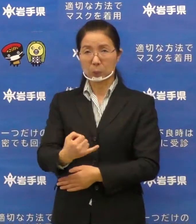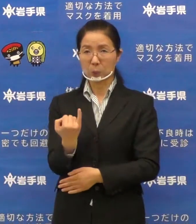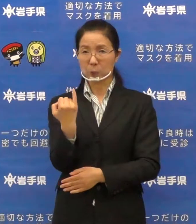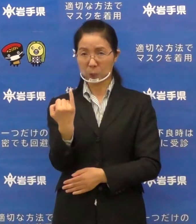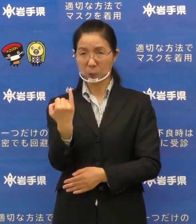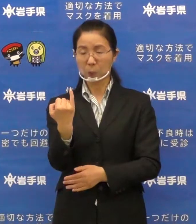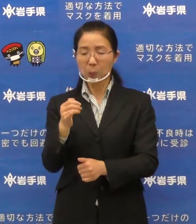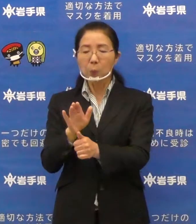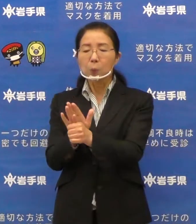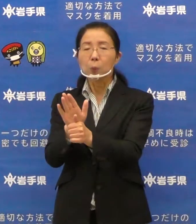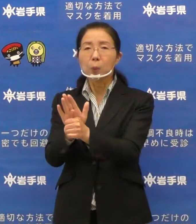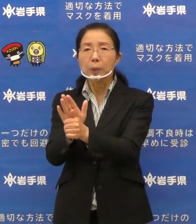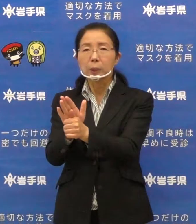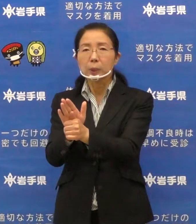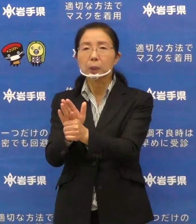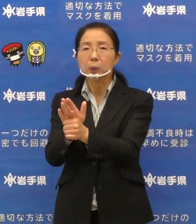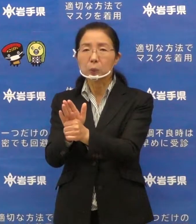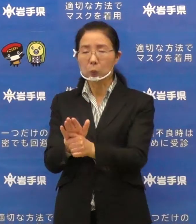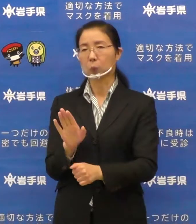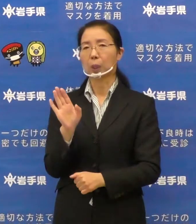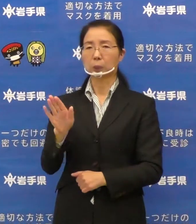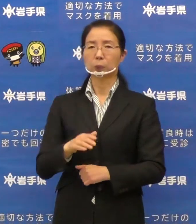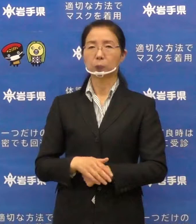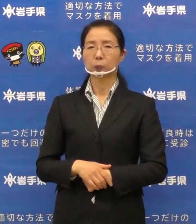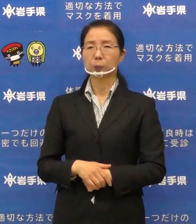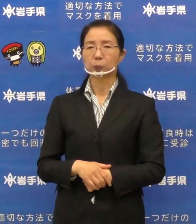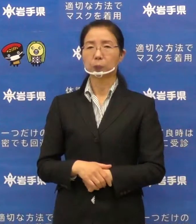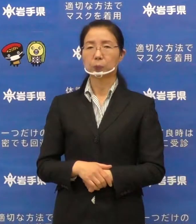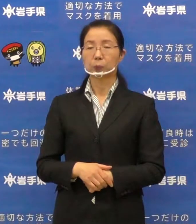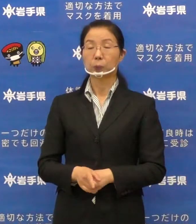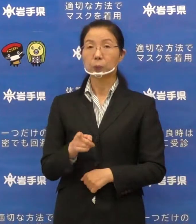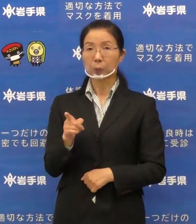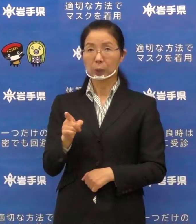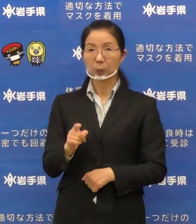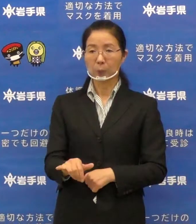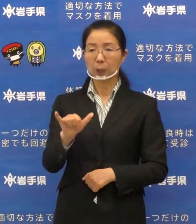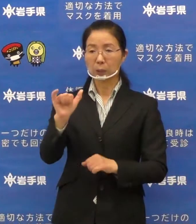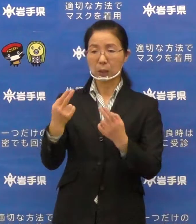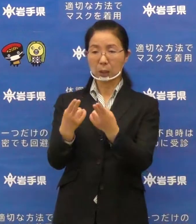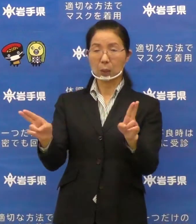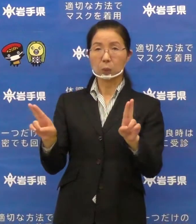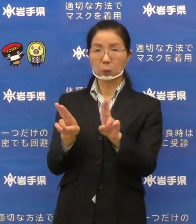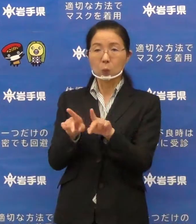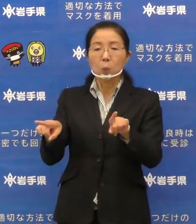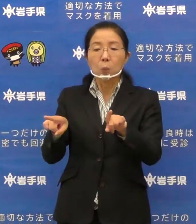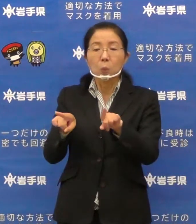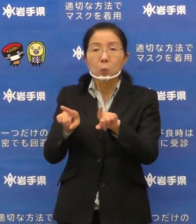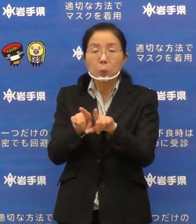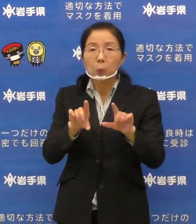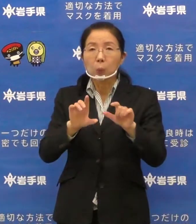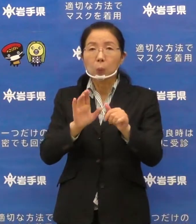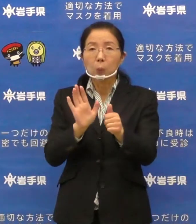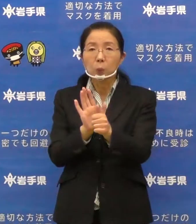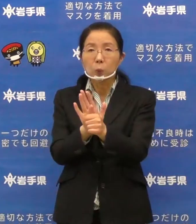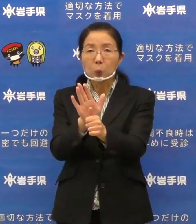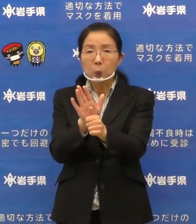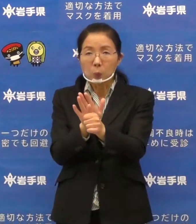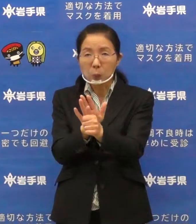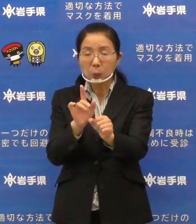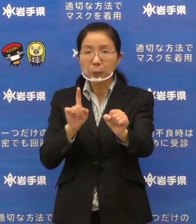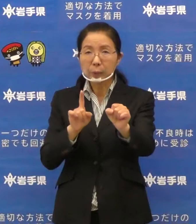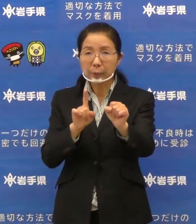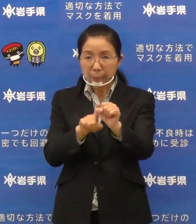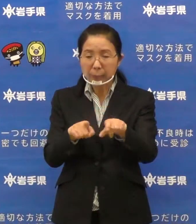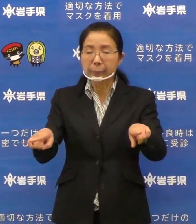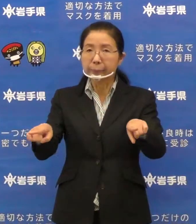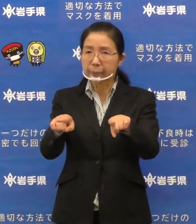ということがありますし、それは野党共闘の枠組みの中で、一